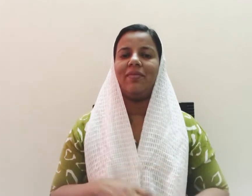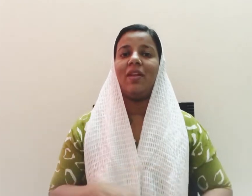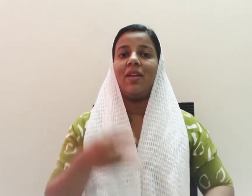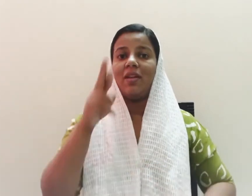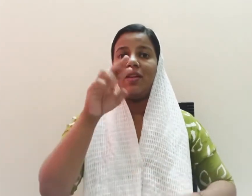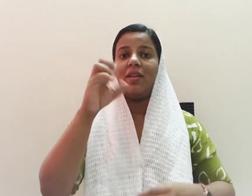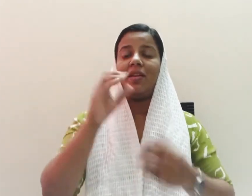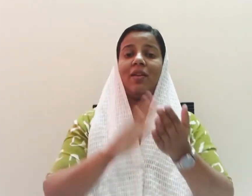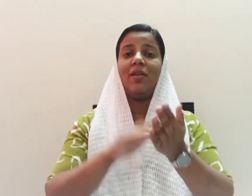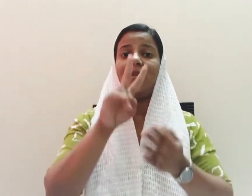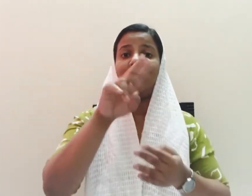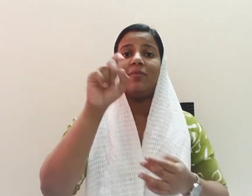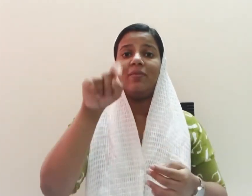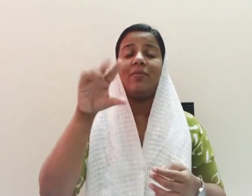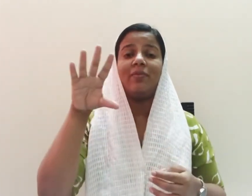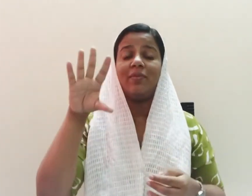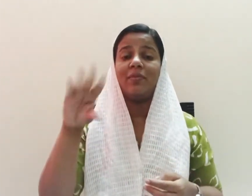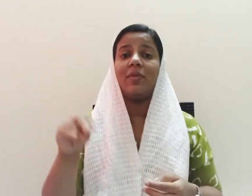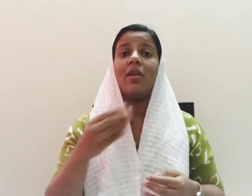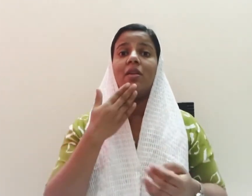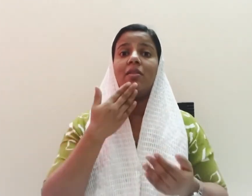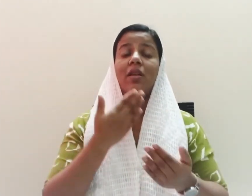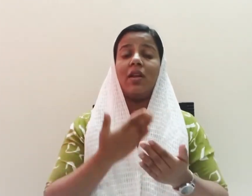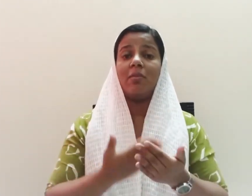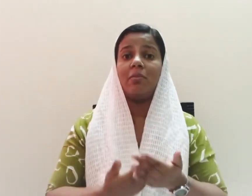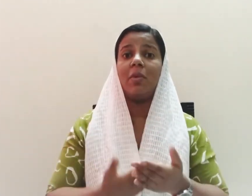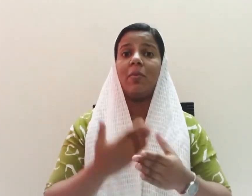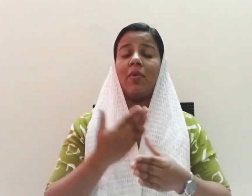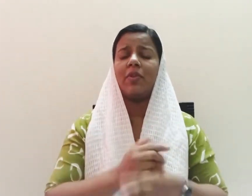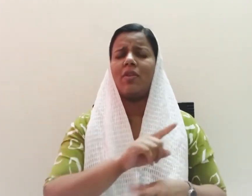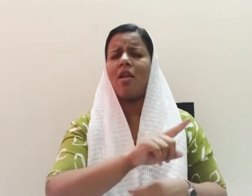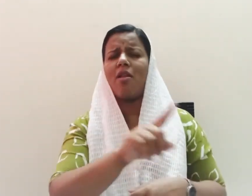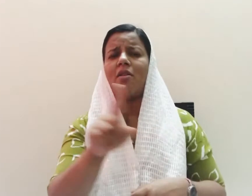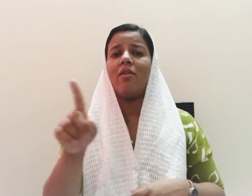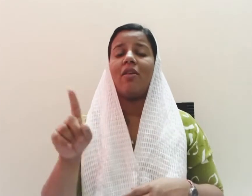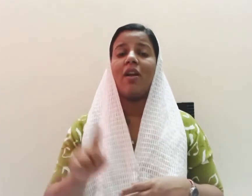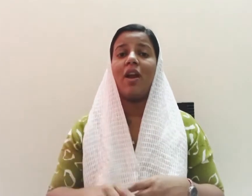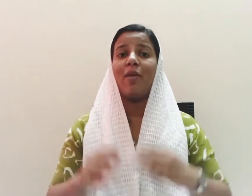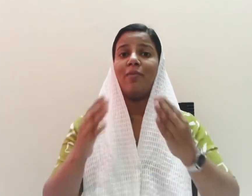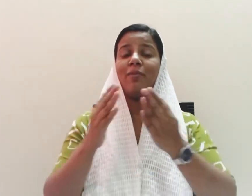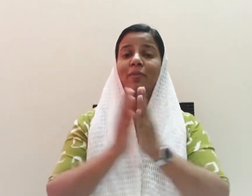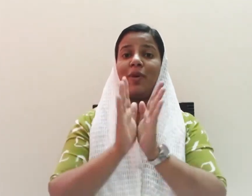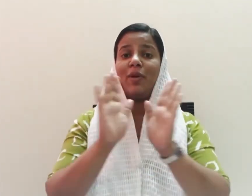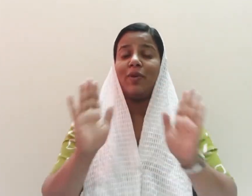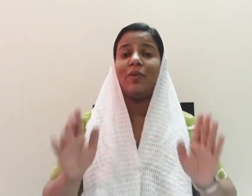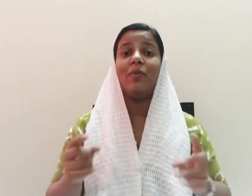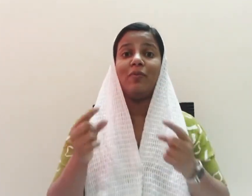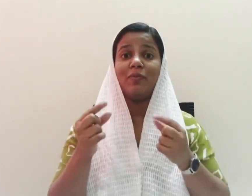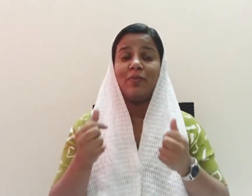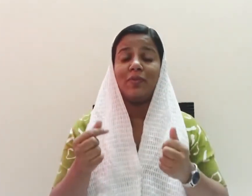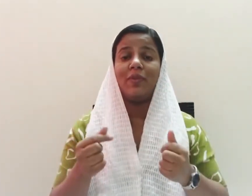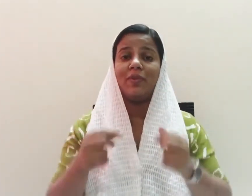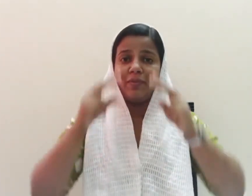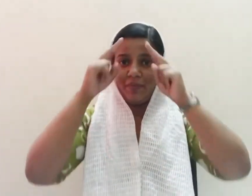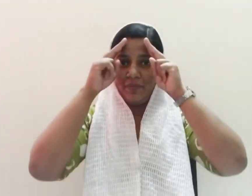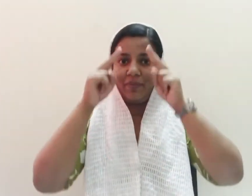ഇനിയും റോമാലേഖനം 2:10 പറയുന്നു, നന്മ ചെയ്യുന്ന നന്മ പ്രവർത്തിക്കുന്ന ഏവനും മഹത്വവും മാനവും